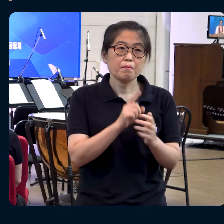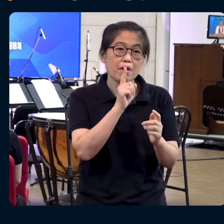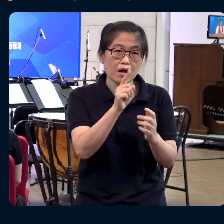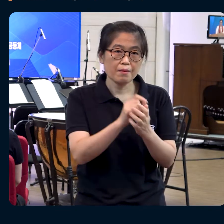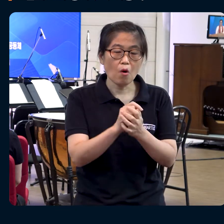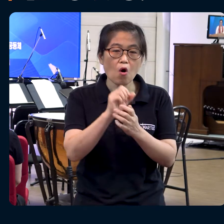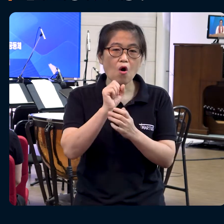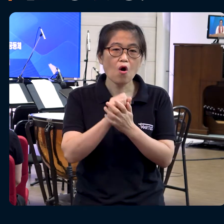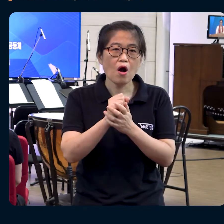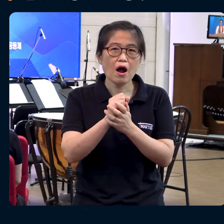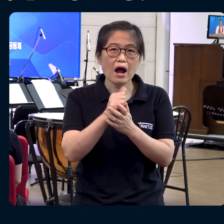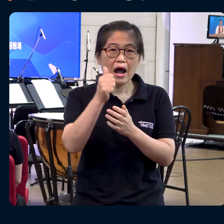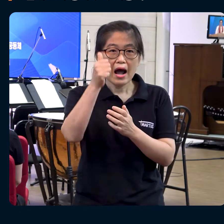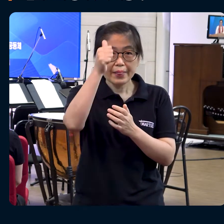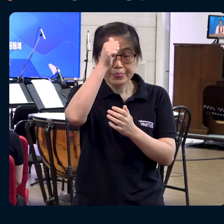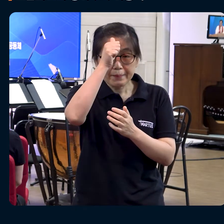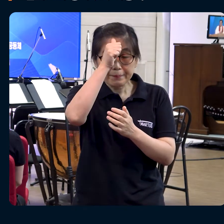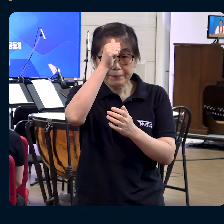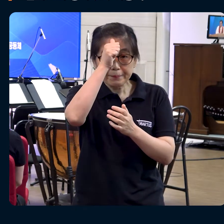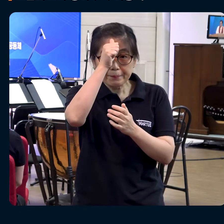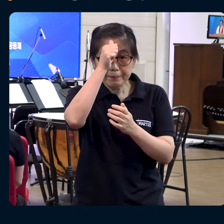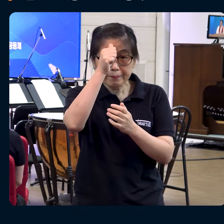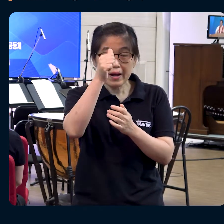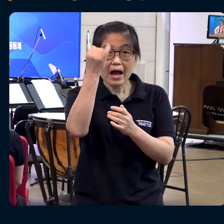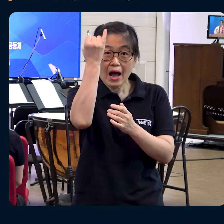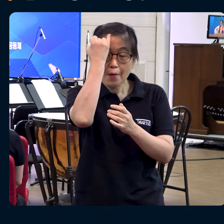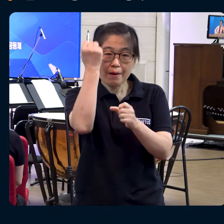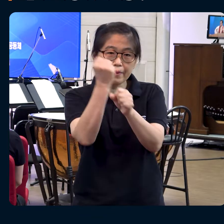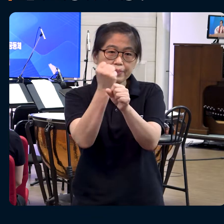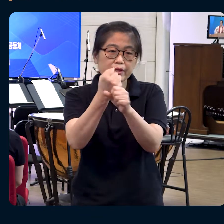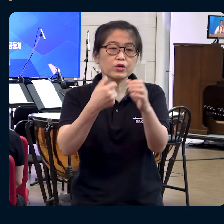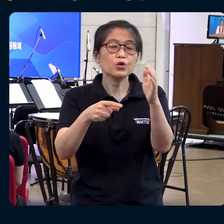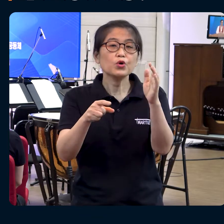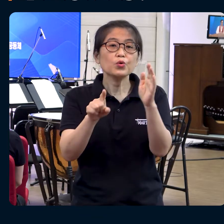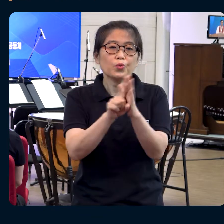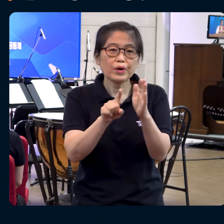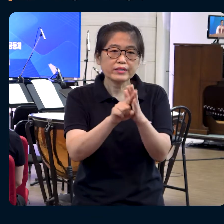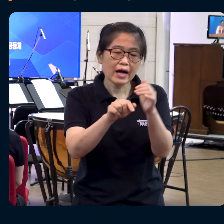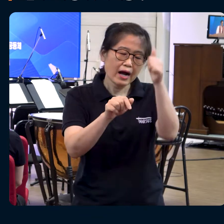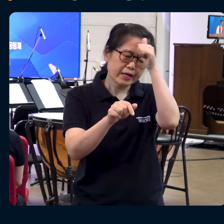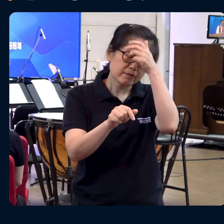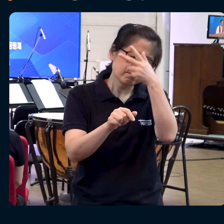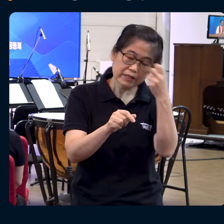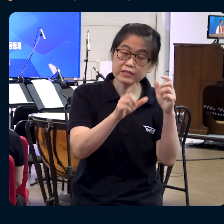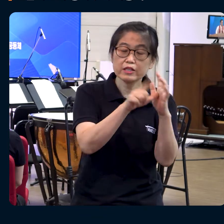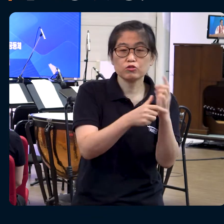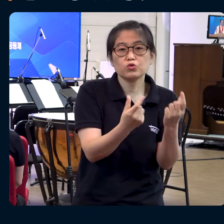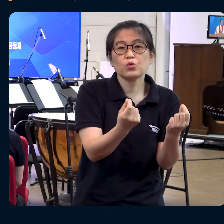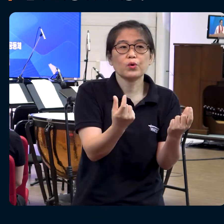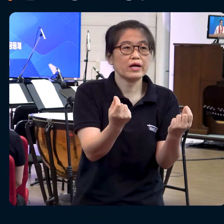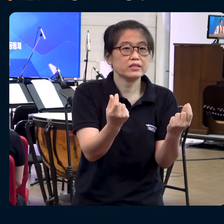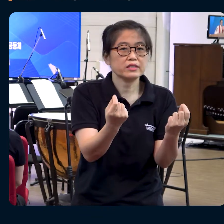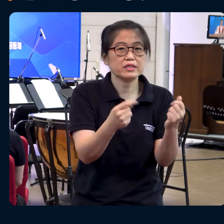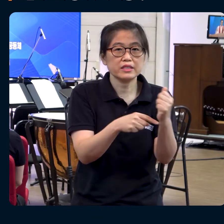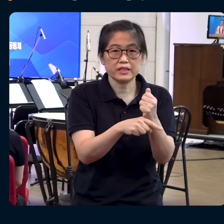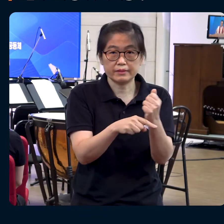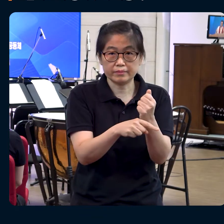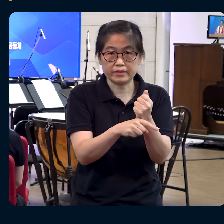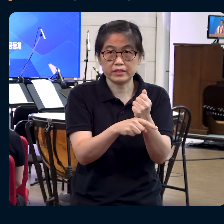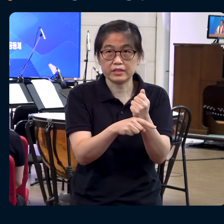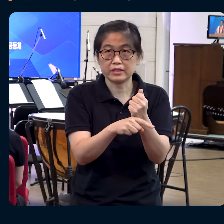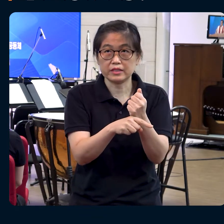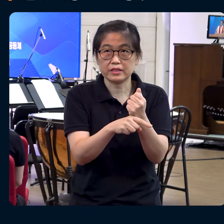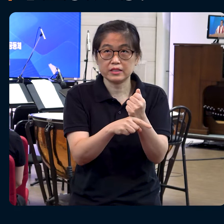위해서 아담을 갖다가 잠들게 했던 그 잠과 똑같은 잠이에요. 하나님 역사를 이루시는 거예요. 그러면 동시에 이건 아브라함의